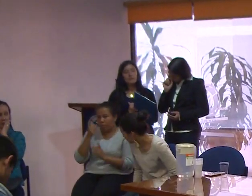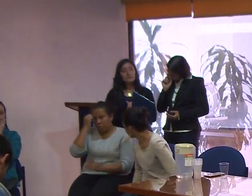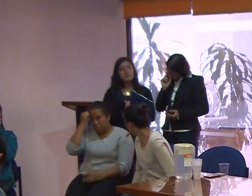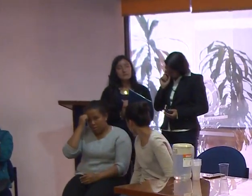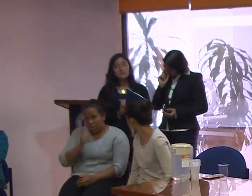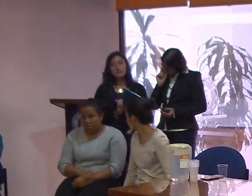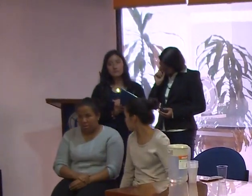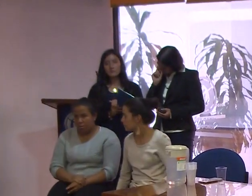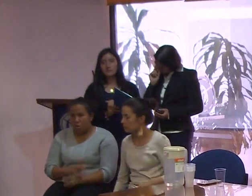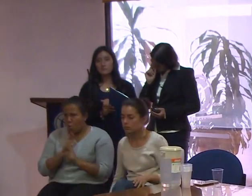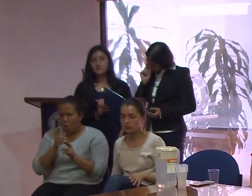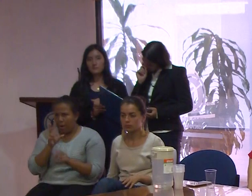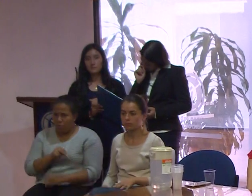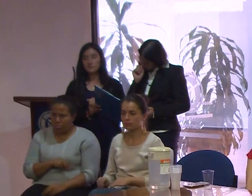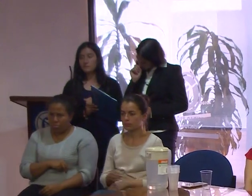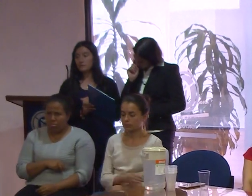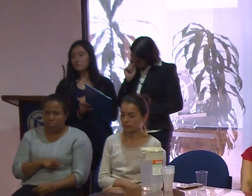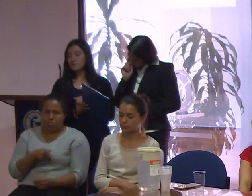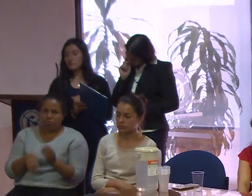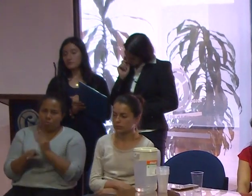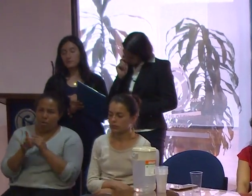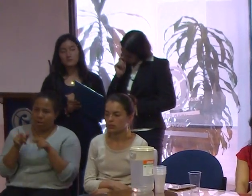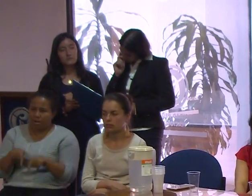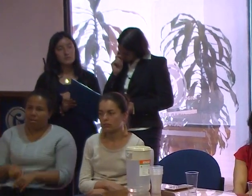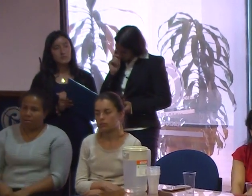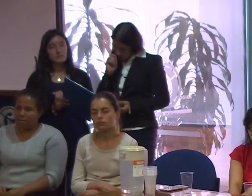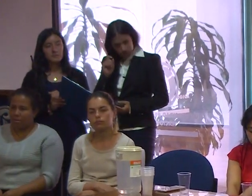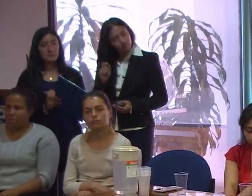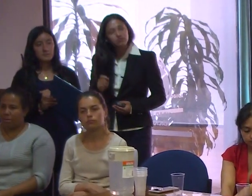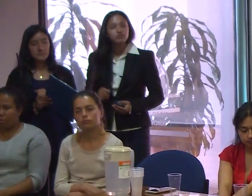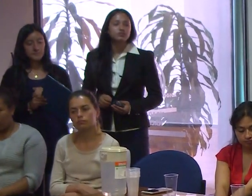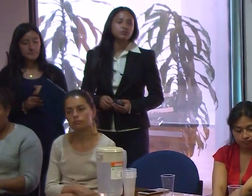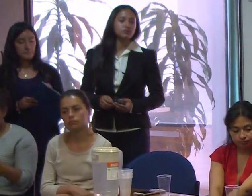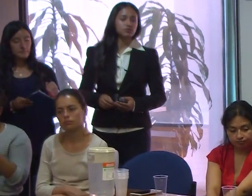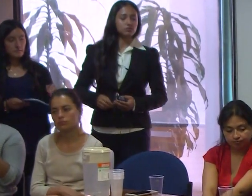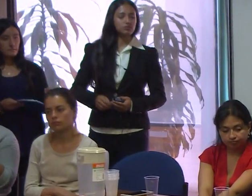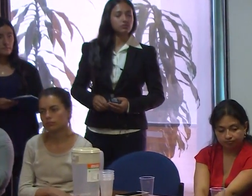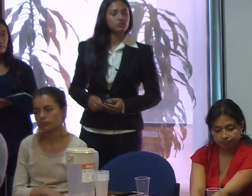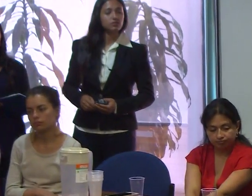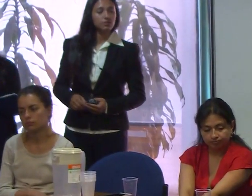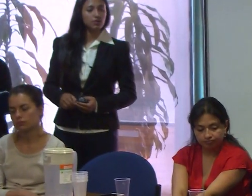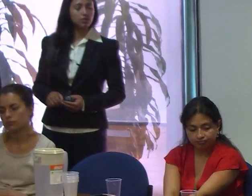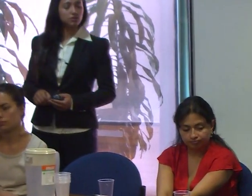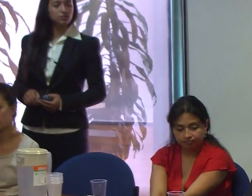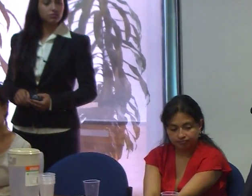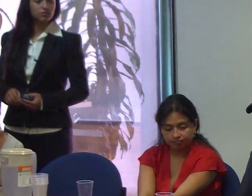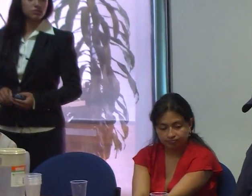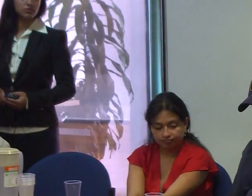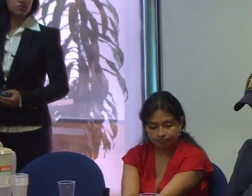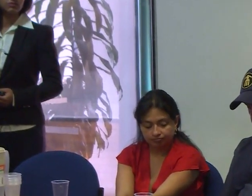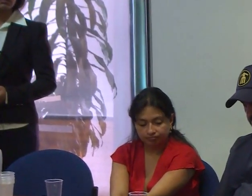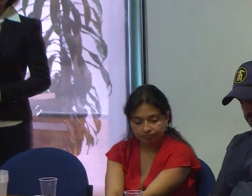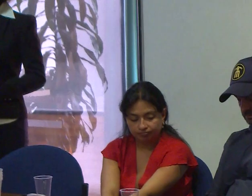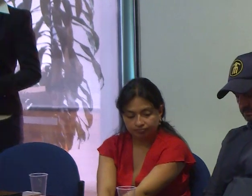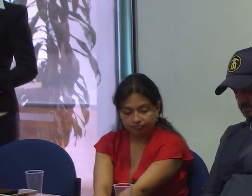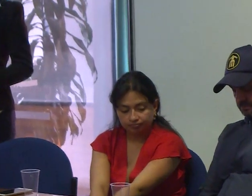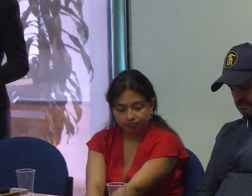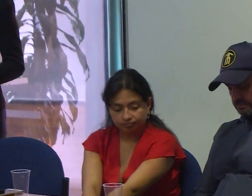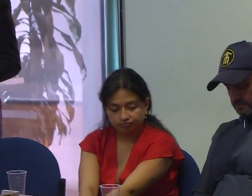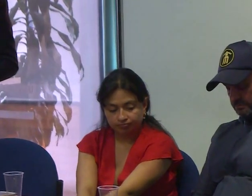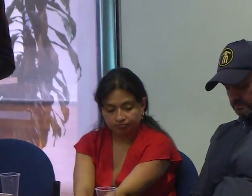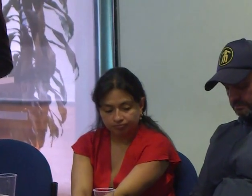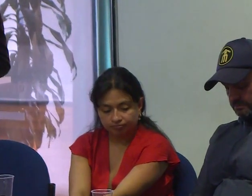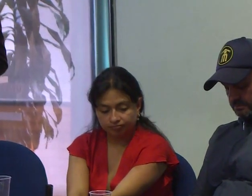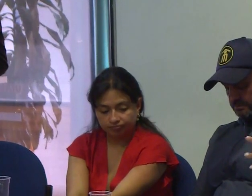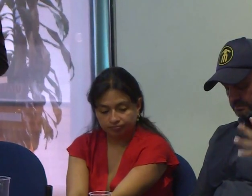qué me refiero con esos procesos éticos? Como tú dices, las líneas no son espacios herméticos sellados, pero digamos